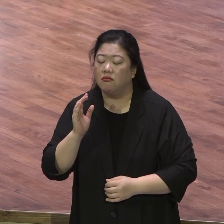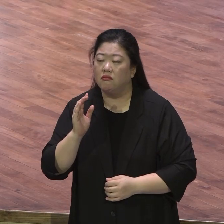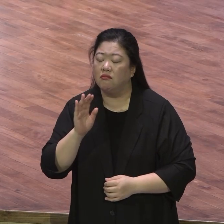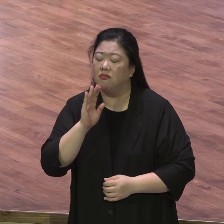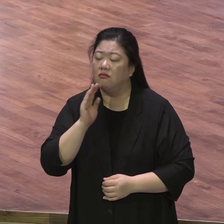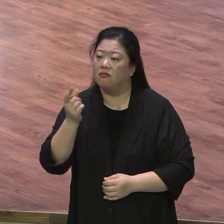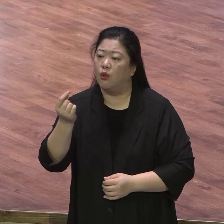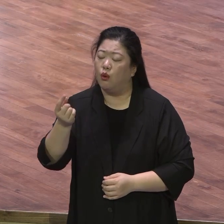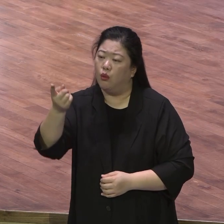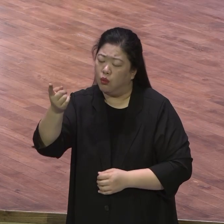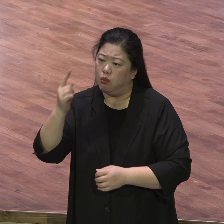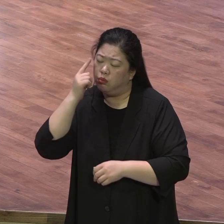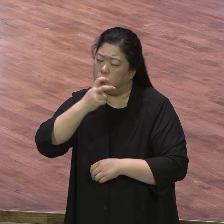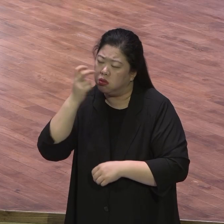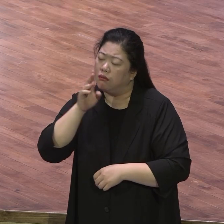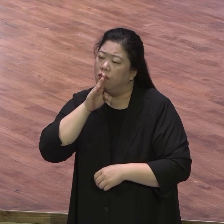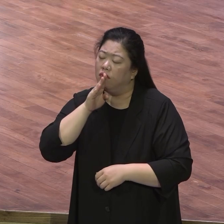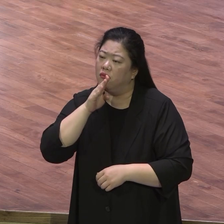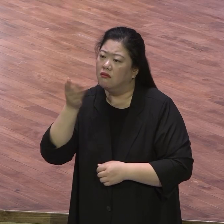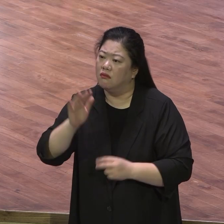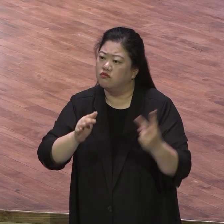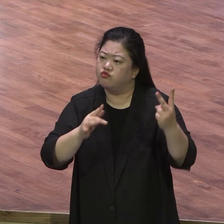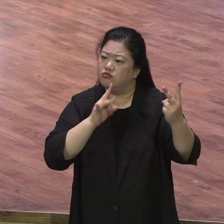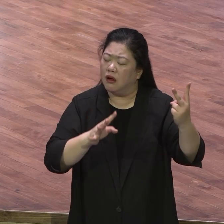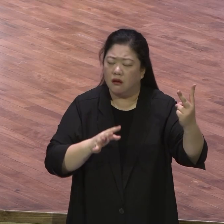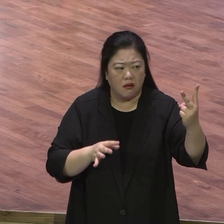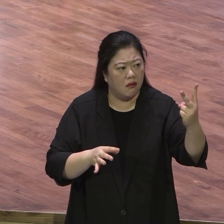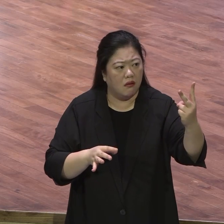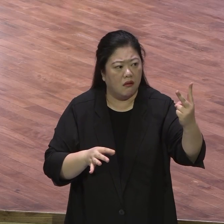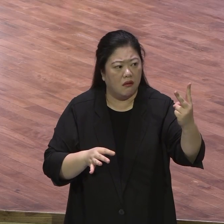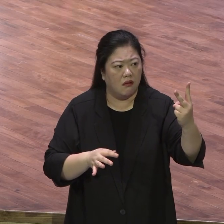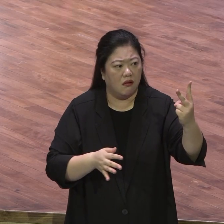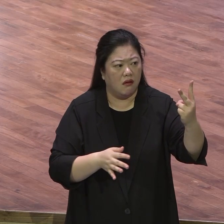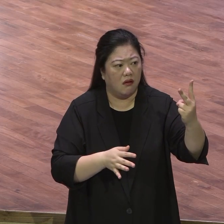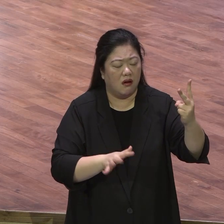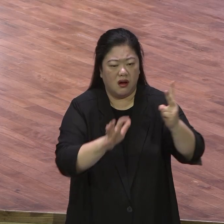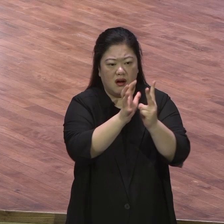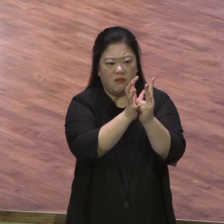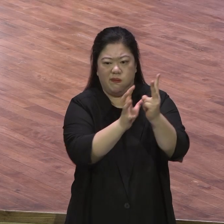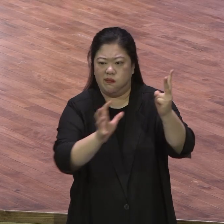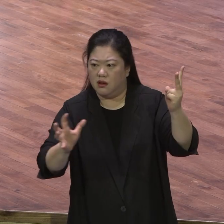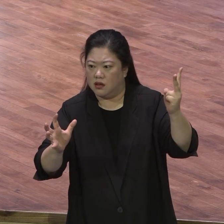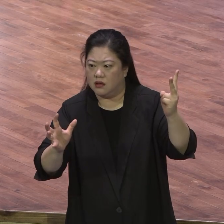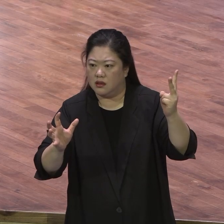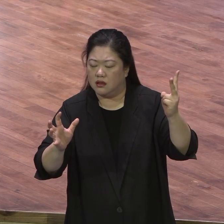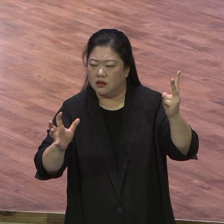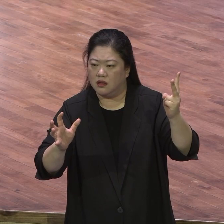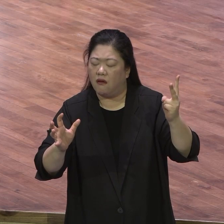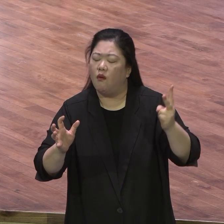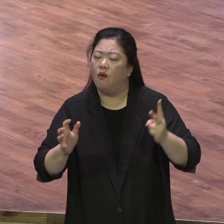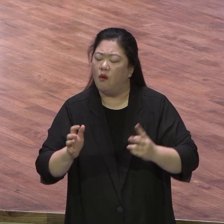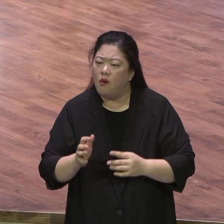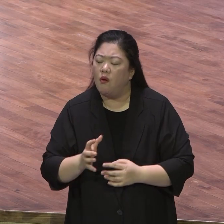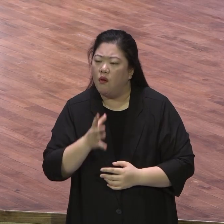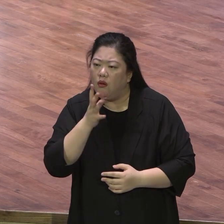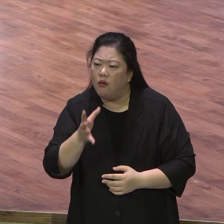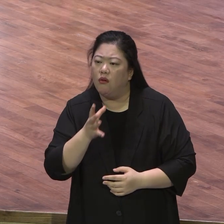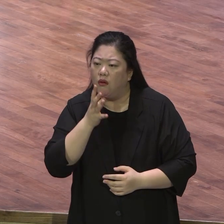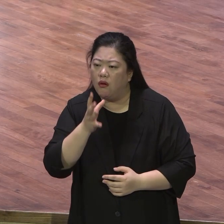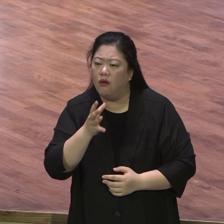인간적으로 볼 때 고라의 주장에 일리가 있습니다 그런데 이 고라는 한 가지 중요한 사실을